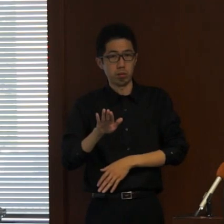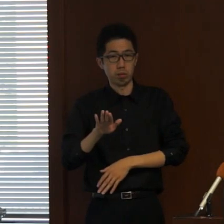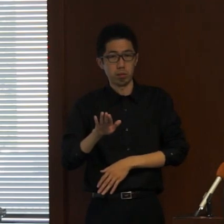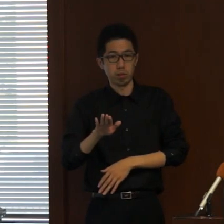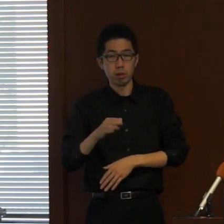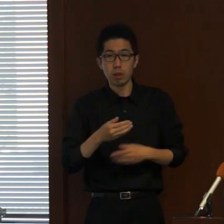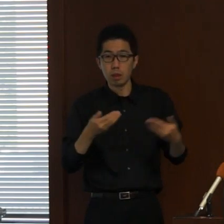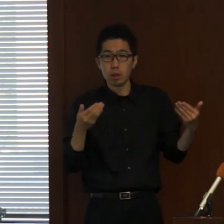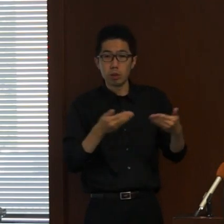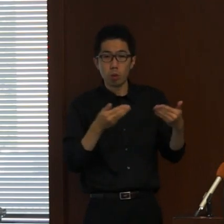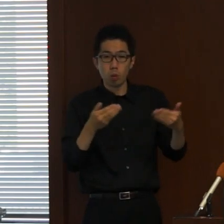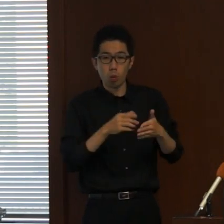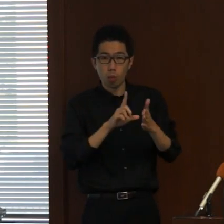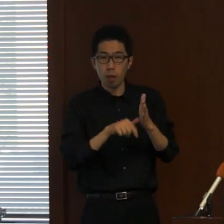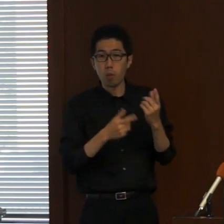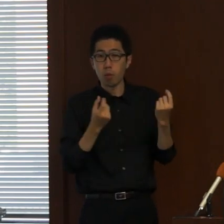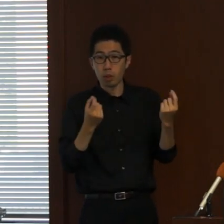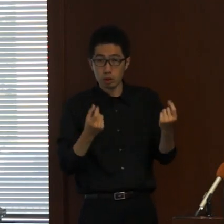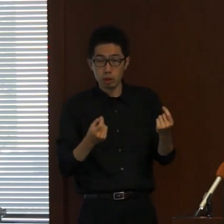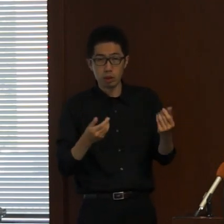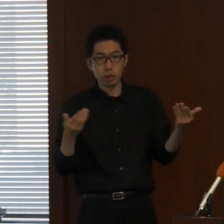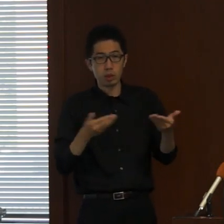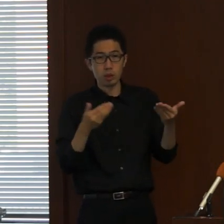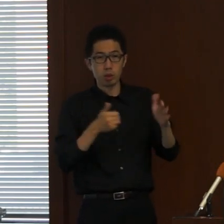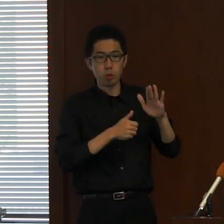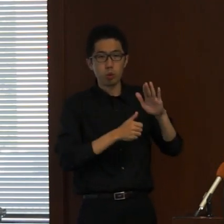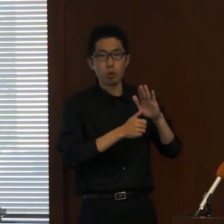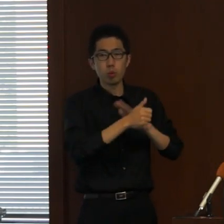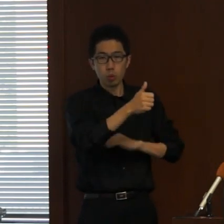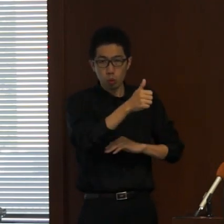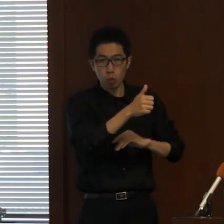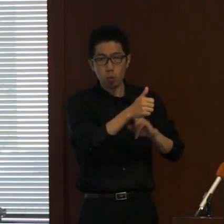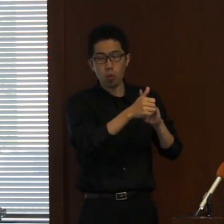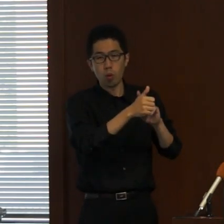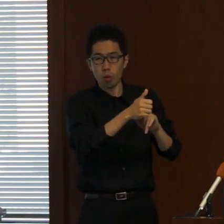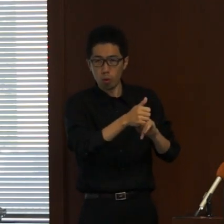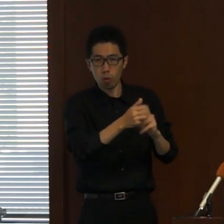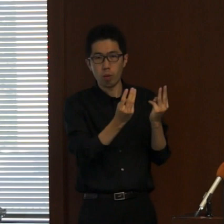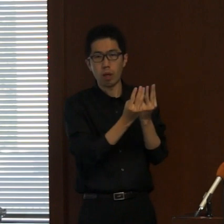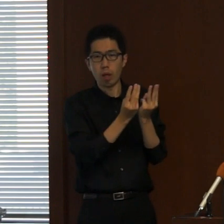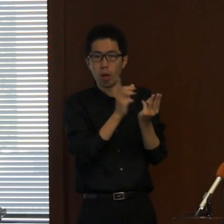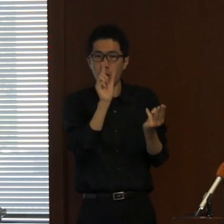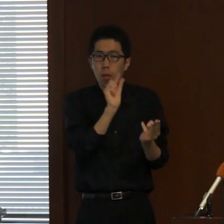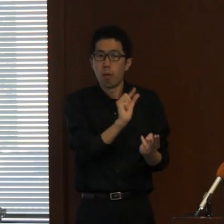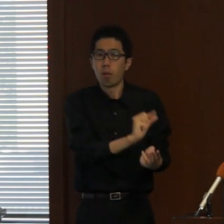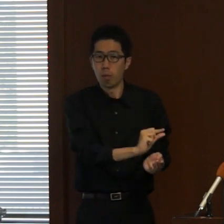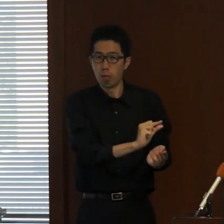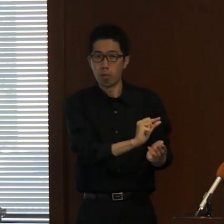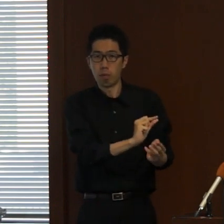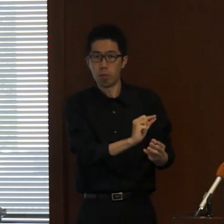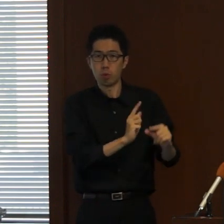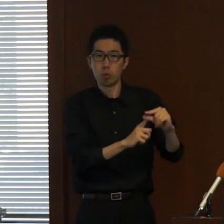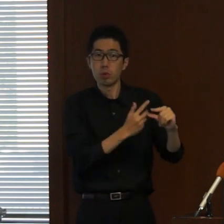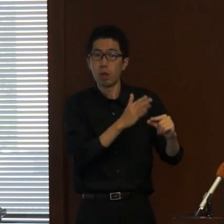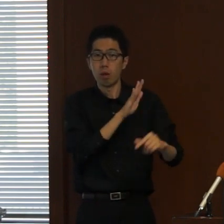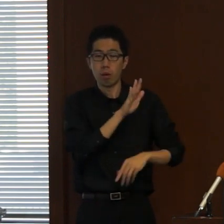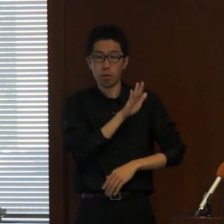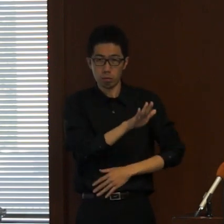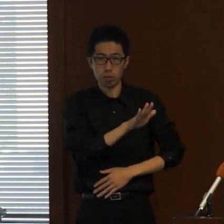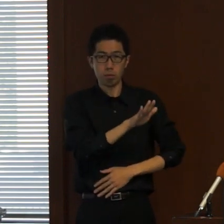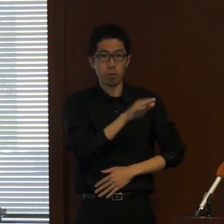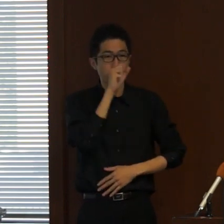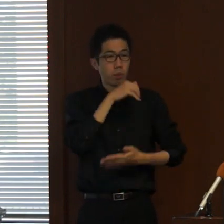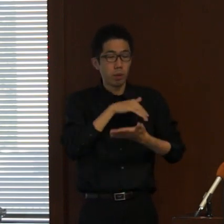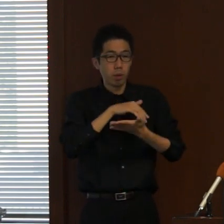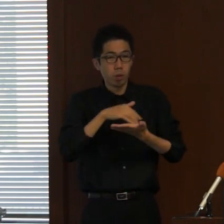んど出張系が飛んでますから、予算全体の組み替えというか、そういった